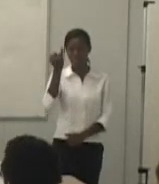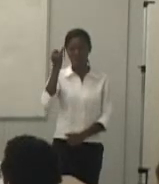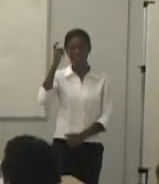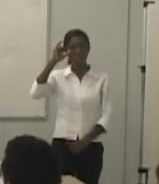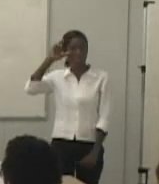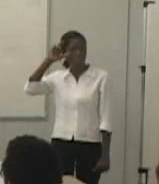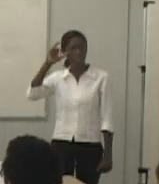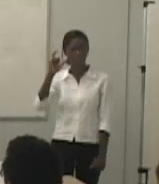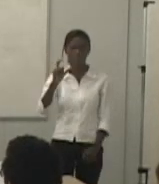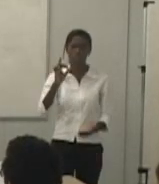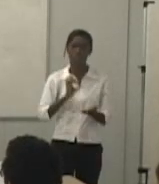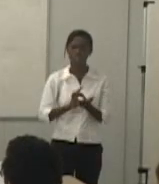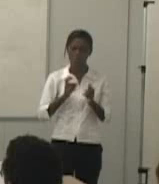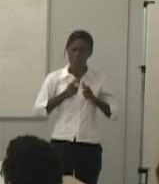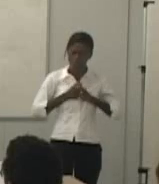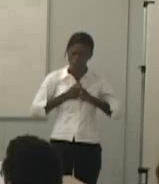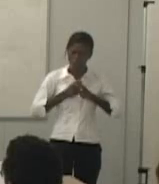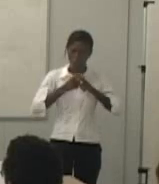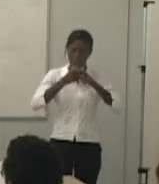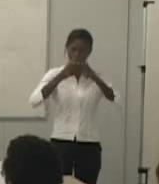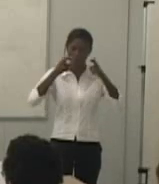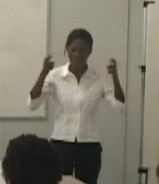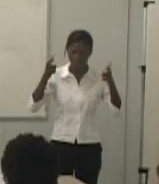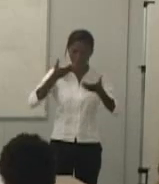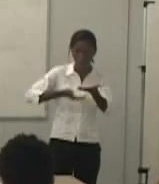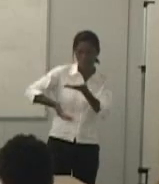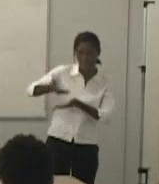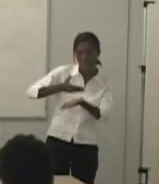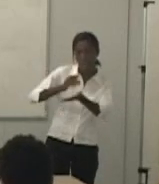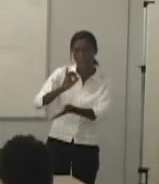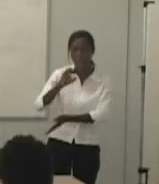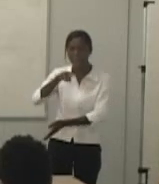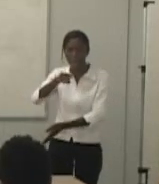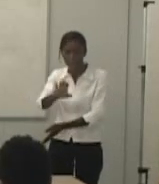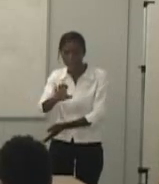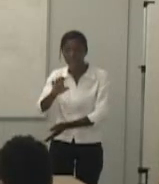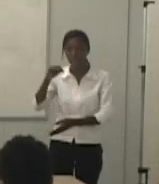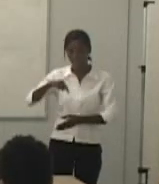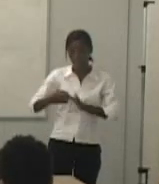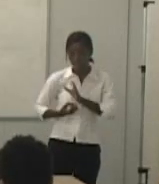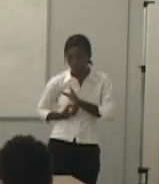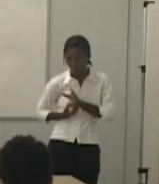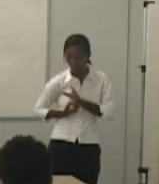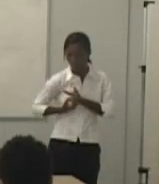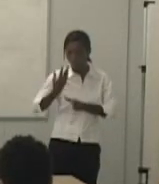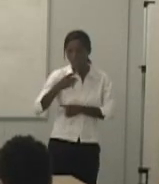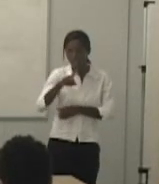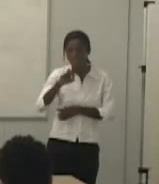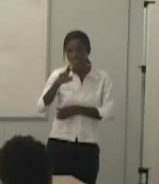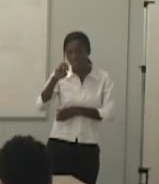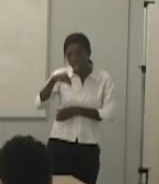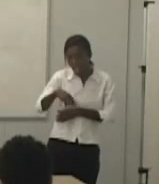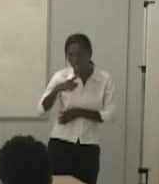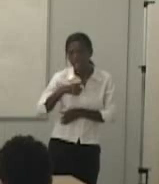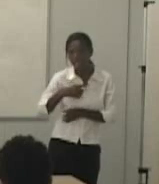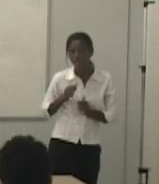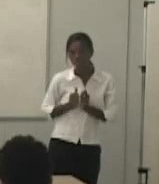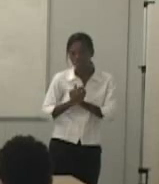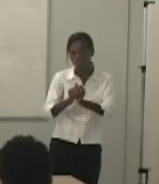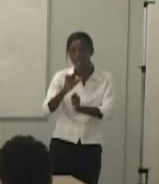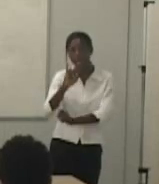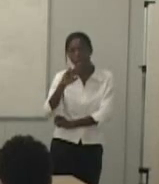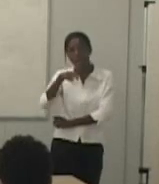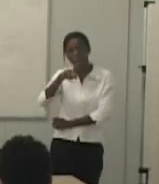aumentar interação com o imetro então a localização desse Polo aqui foi pela proximidade com imetro que